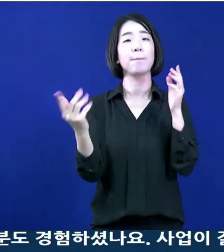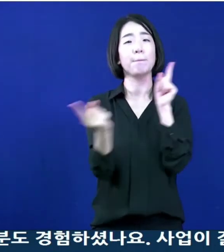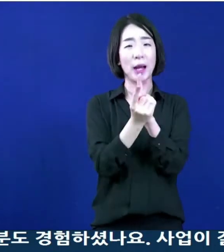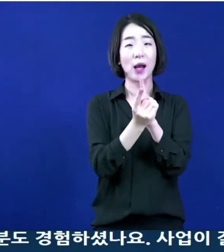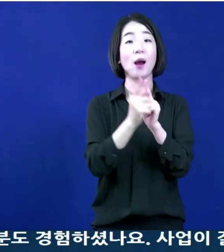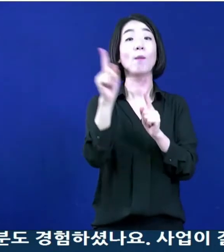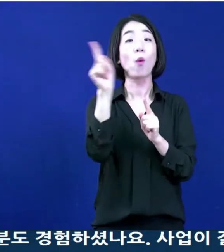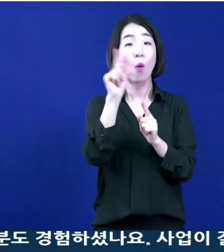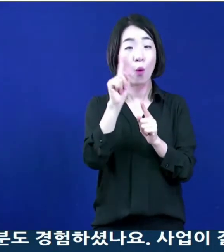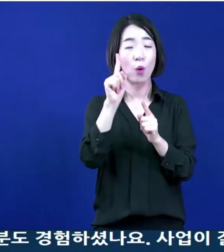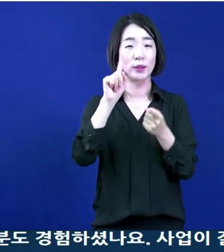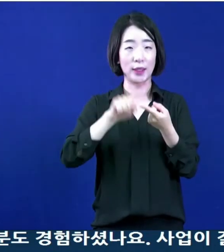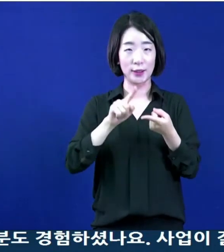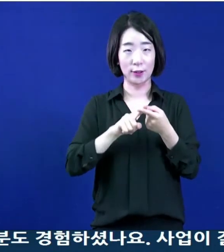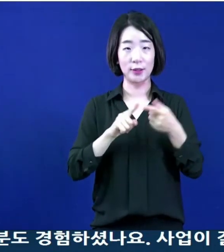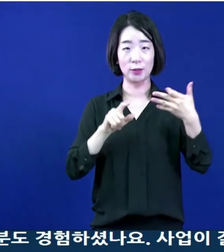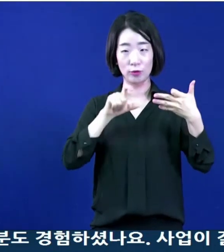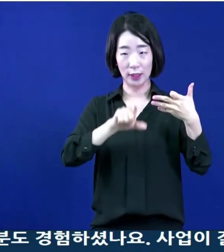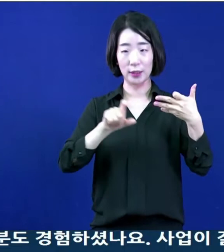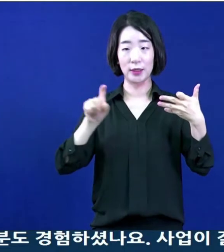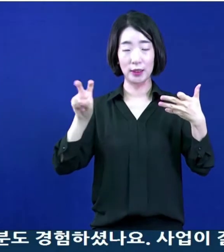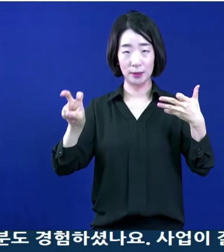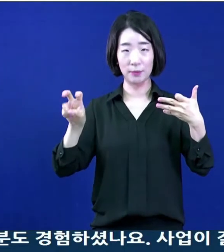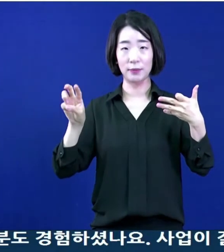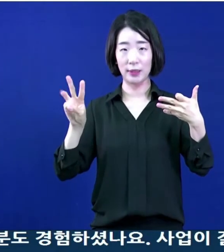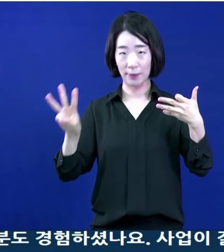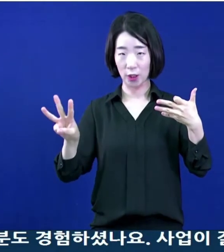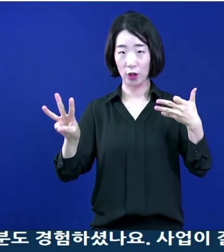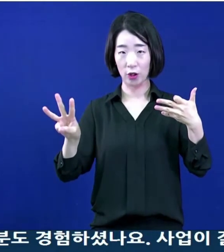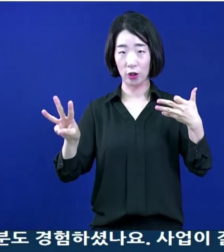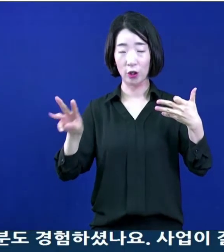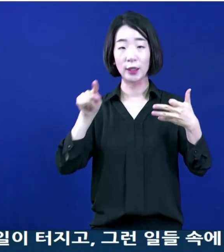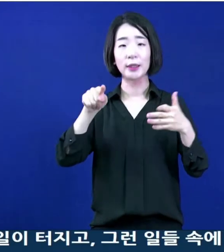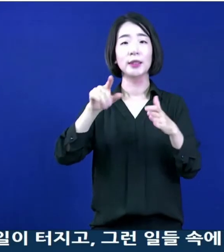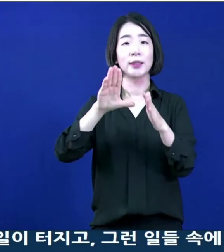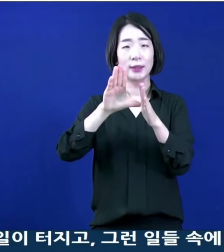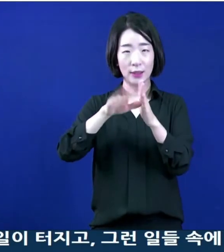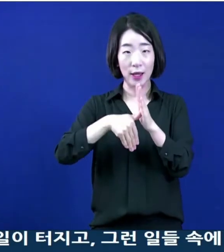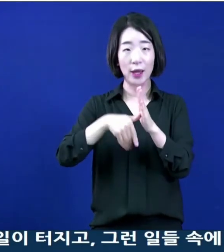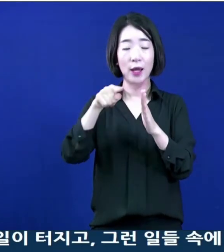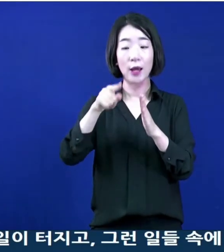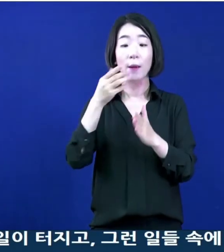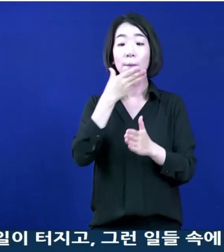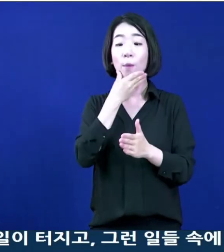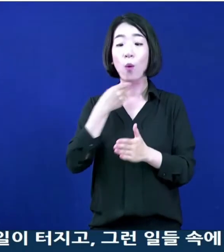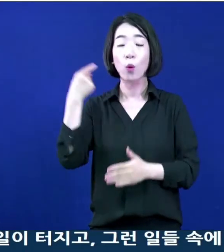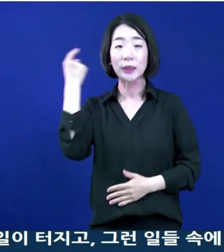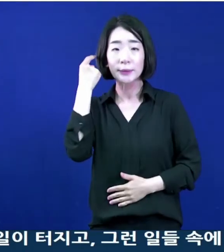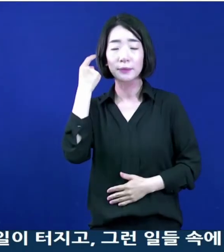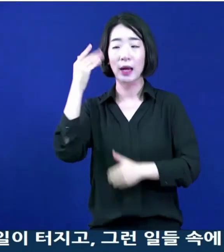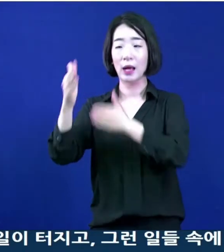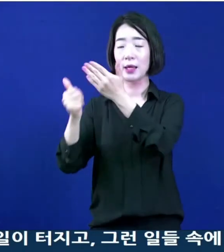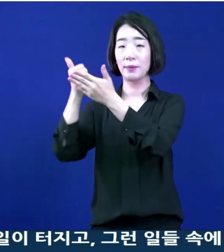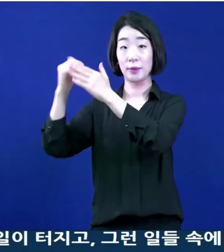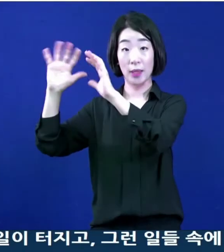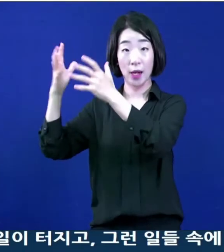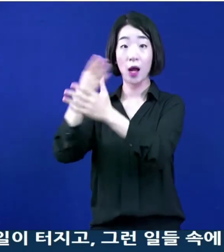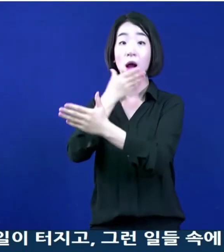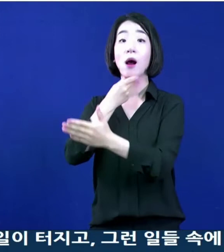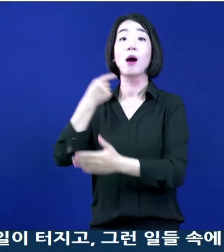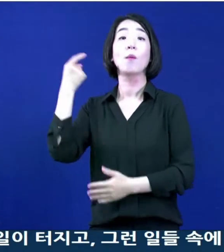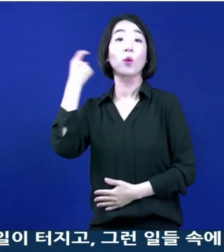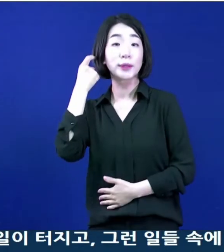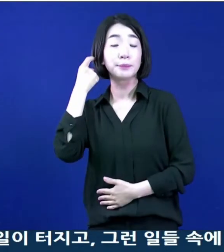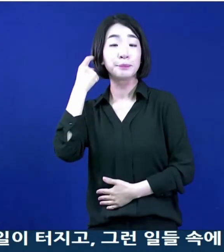제가 읽습니다. 이때쯤 되어 이 도로, 그러니까 바울이 가르친 복음이죠. 하나님 나라의